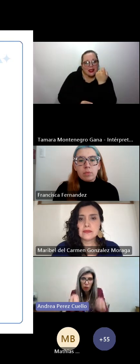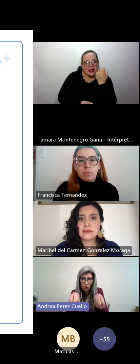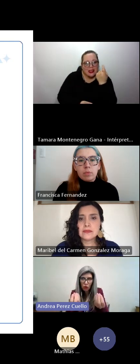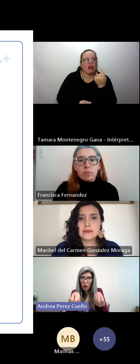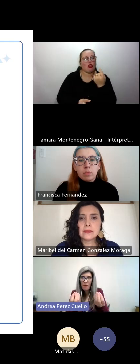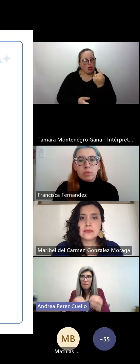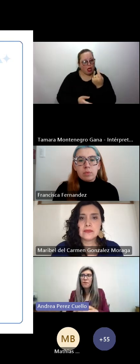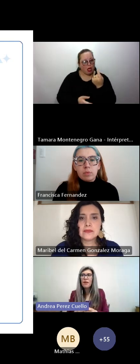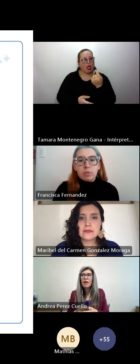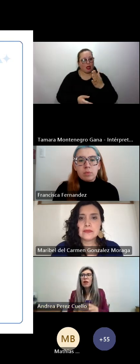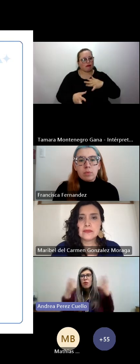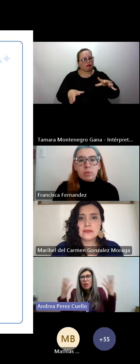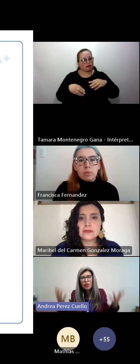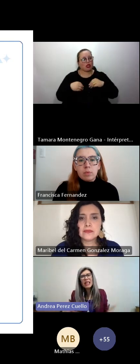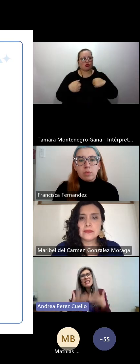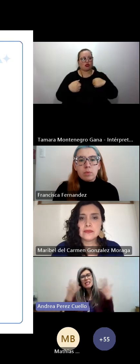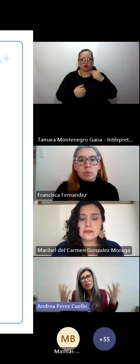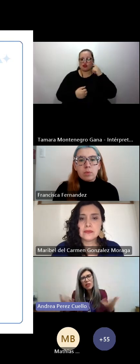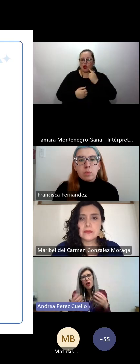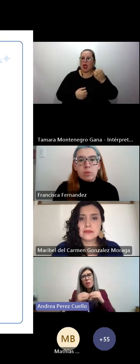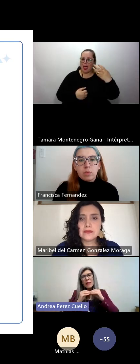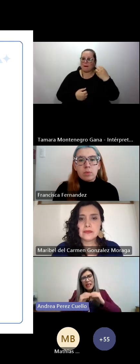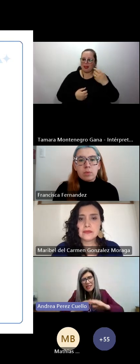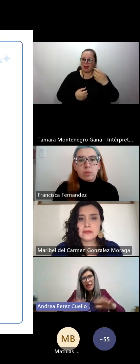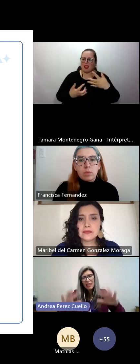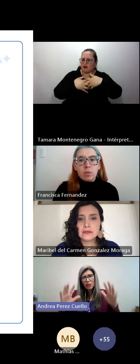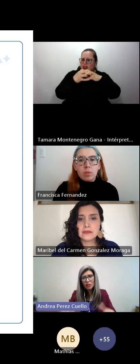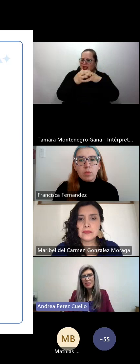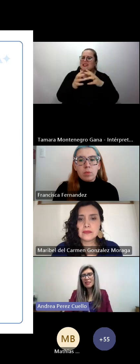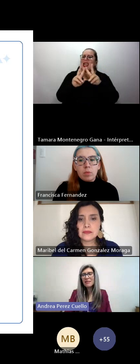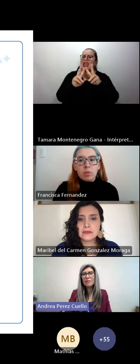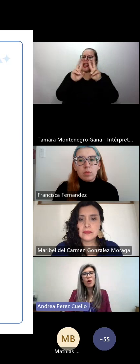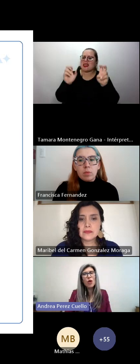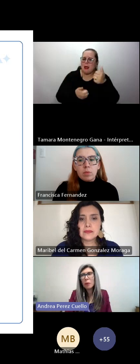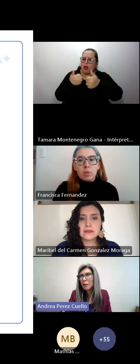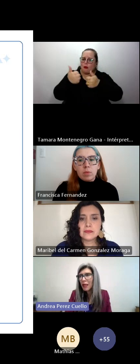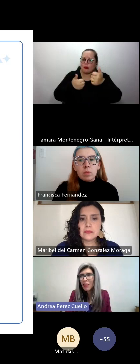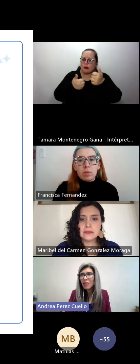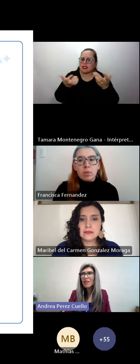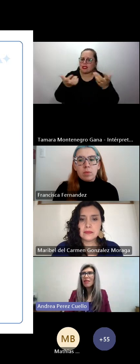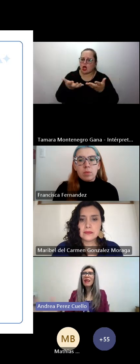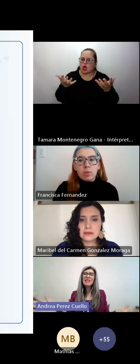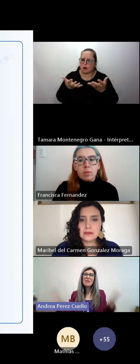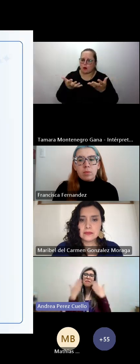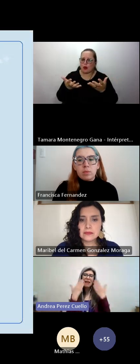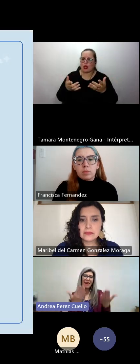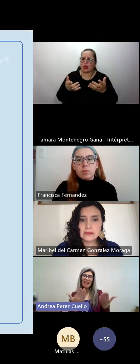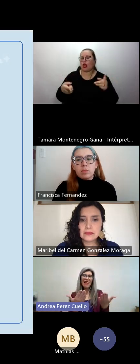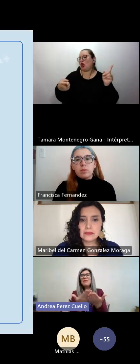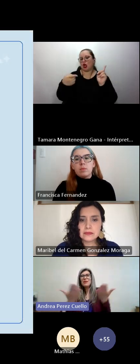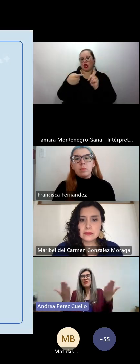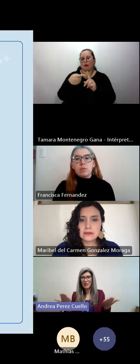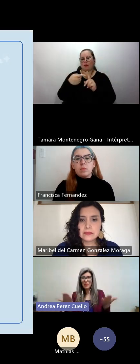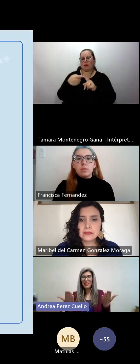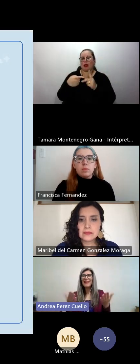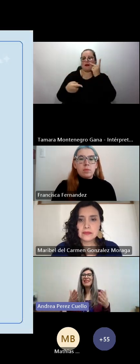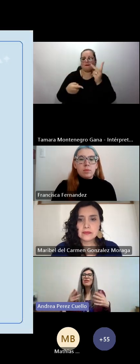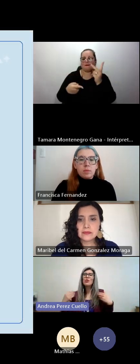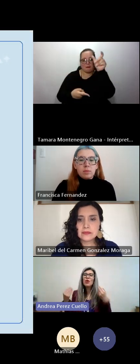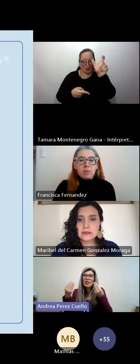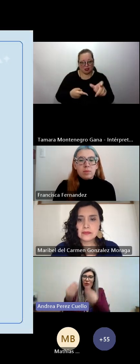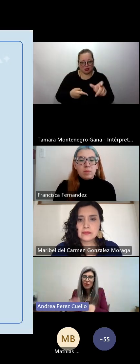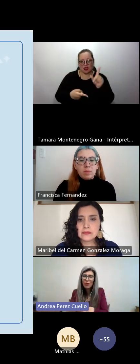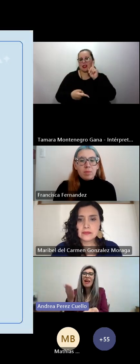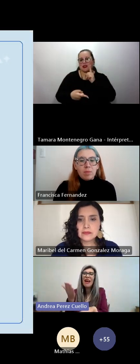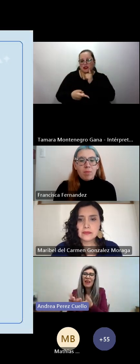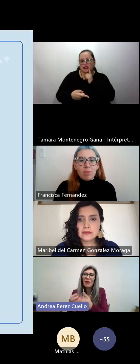de lo propio sordo. ¿Cómo ir fortaleciendo estas competencias entonces? Lo primero es mirar a las personas sordas y